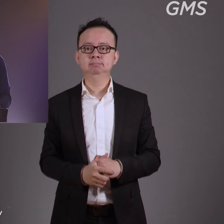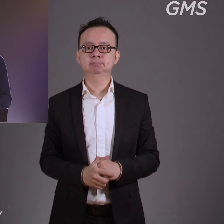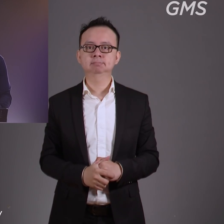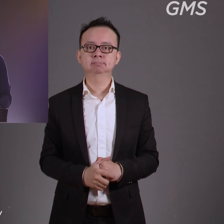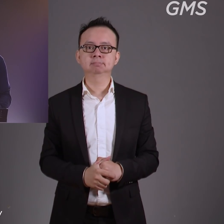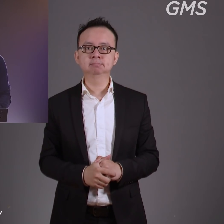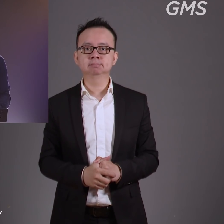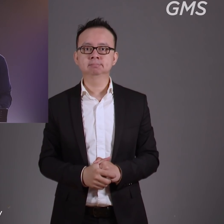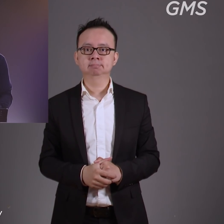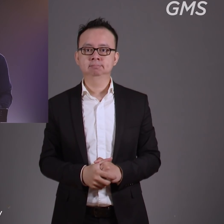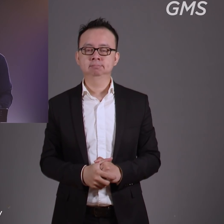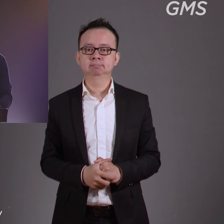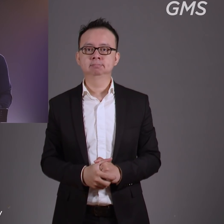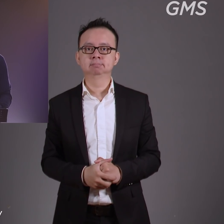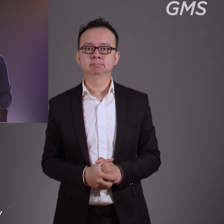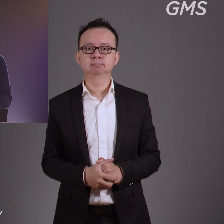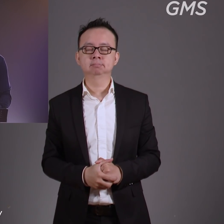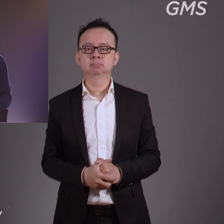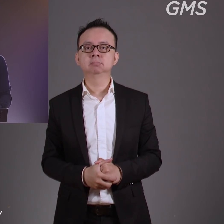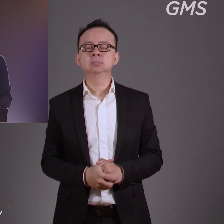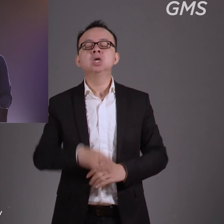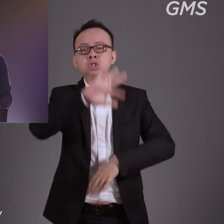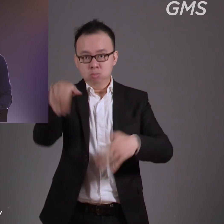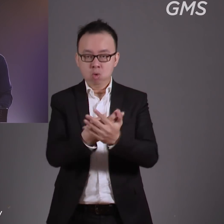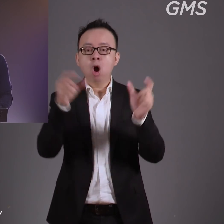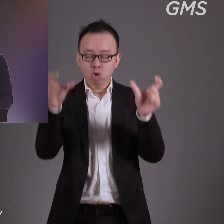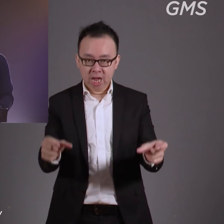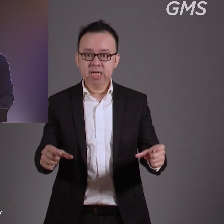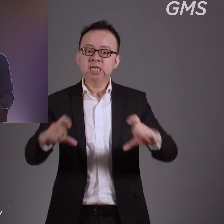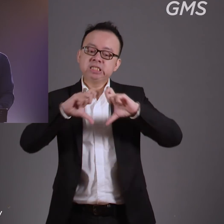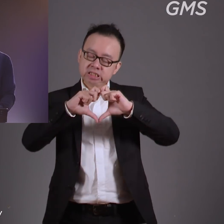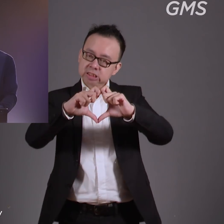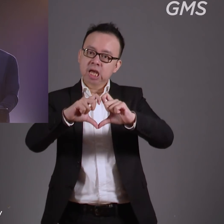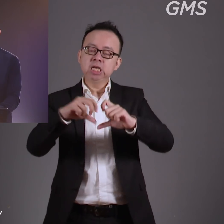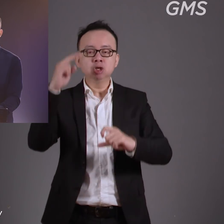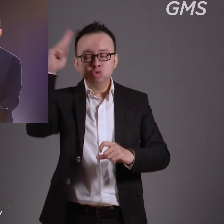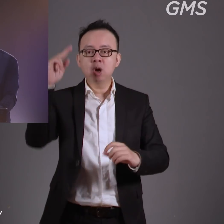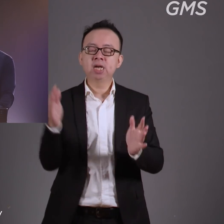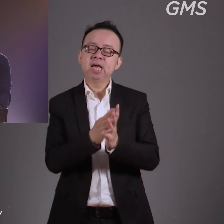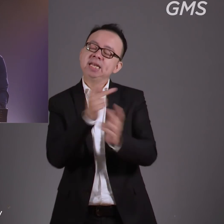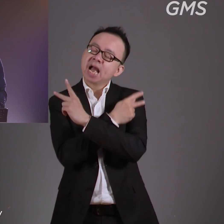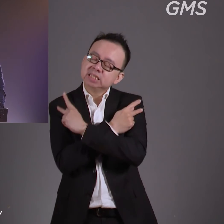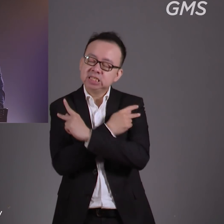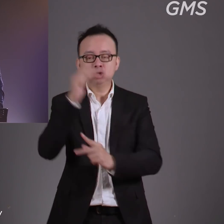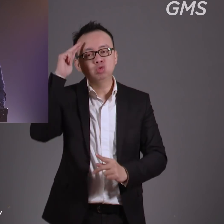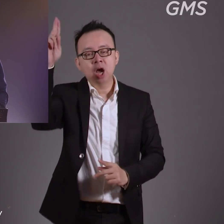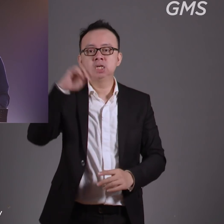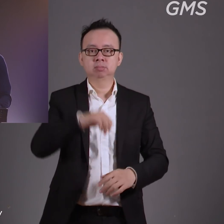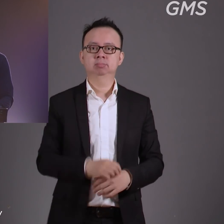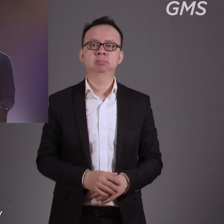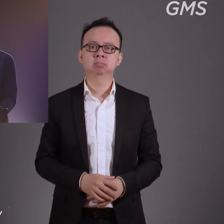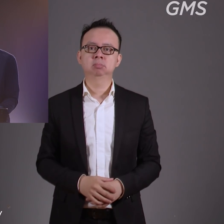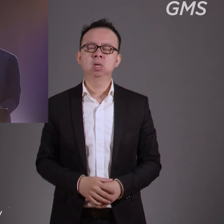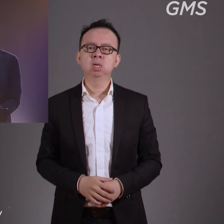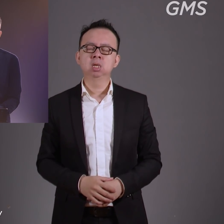juga. Tidak ada sara di dalam firman Allah. Yang ada hanyalah kasih. Namun demikian saya ingin menunjukkan pada Anda bahwa